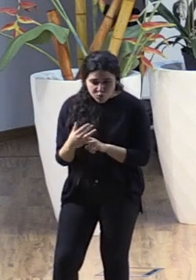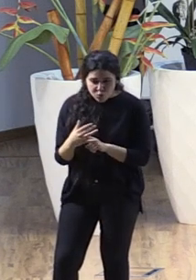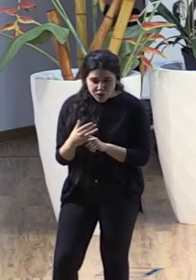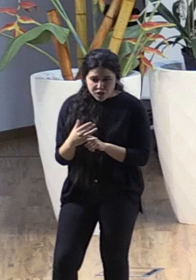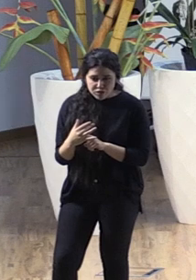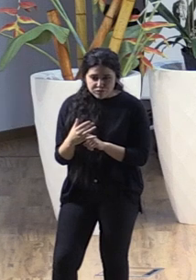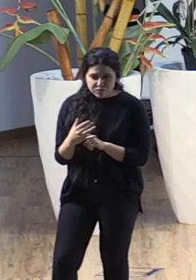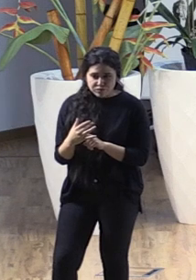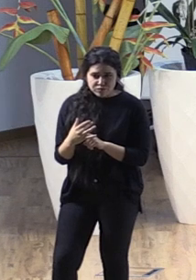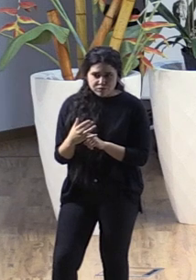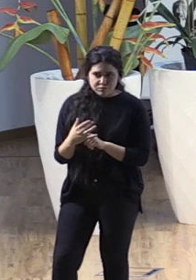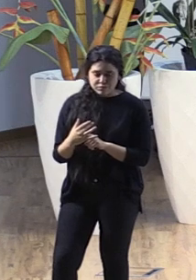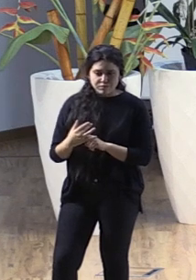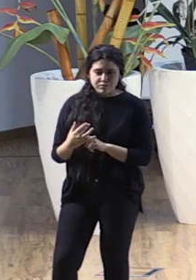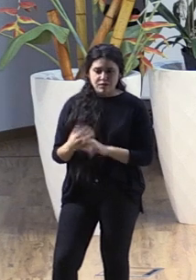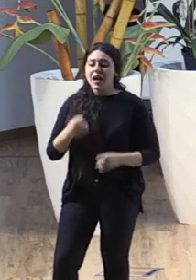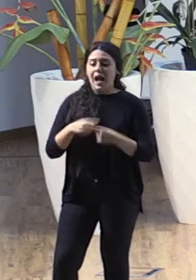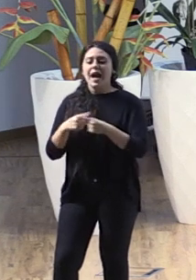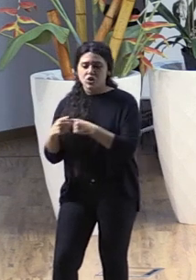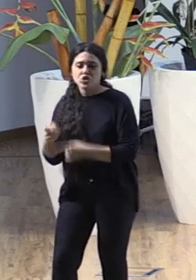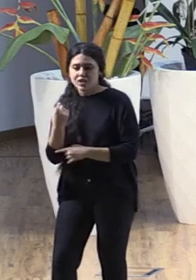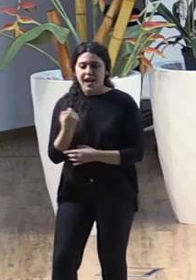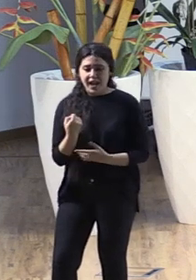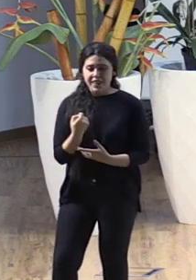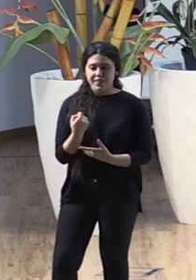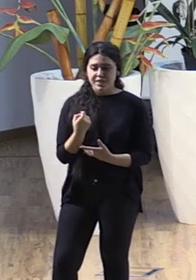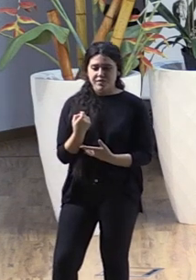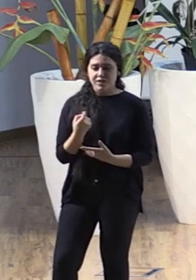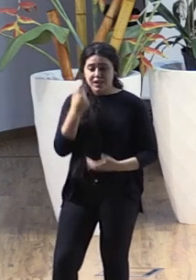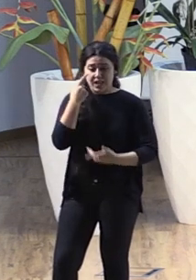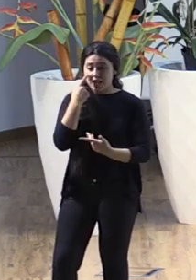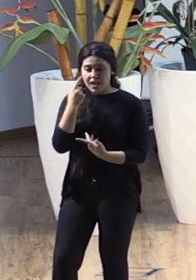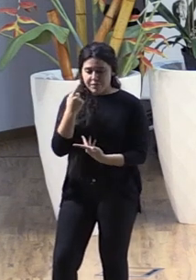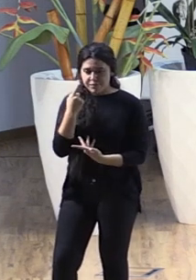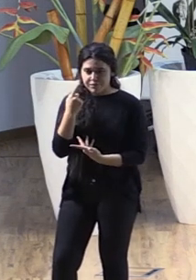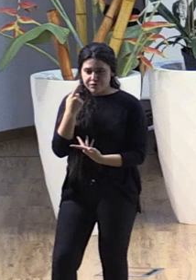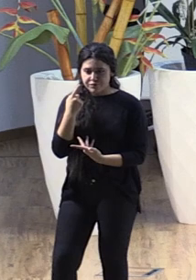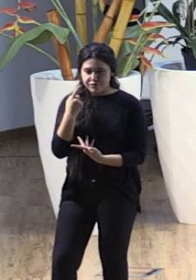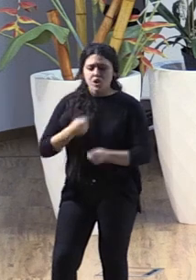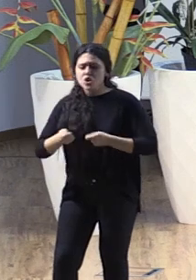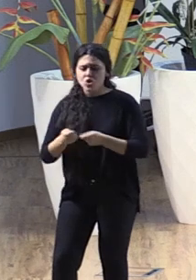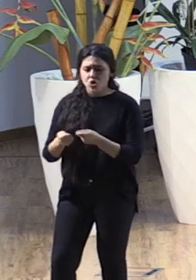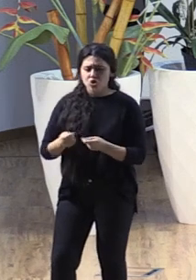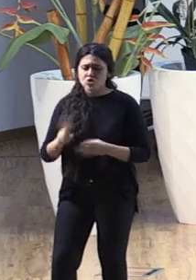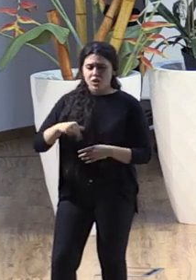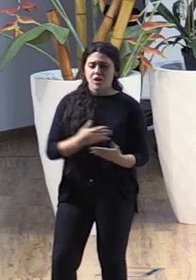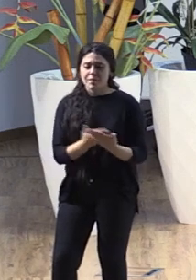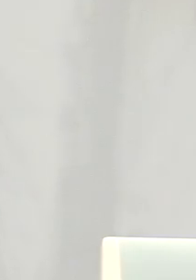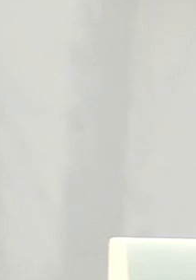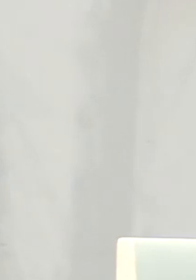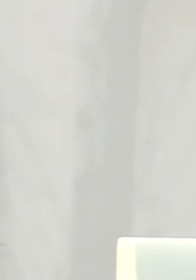estamos planteando, es otro elemento que hemos de tener encima de la mesa, a ver cómo lo podemos manejar y construir. Yo pienso